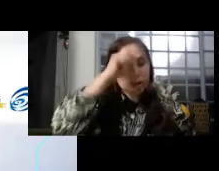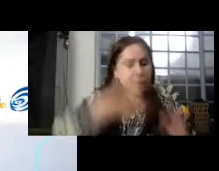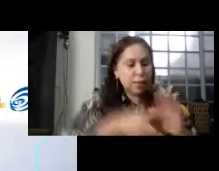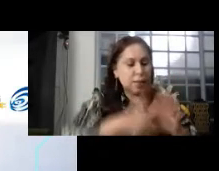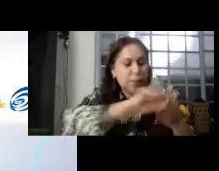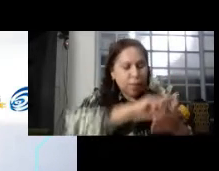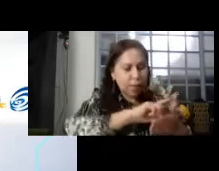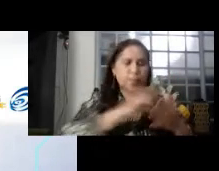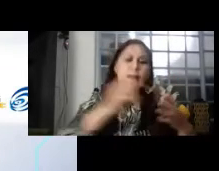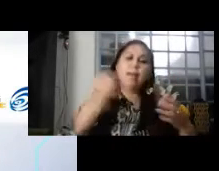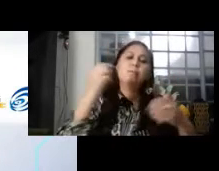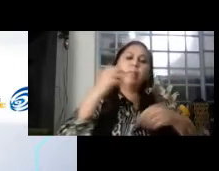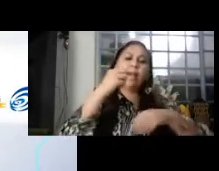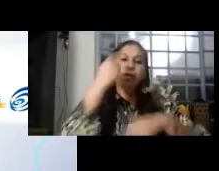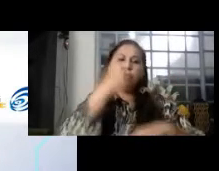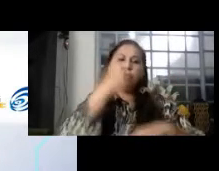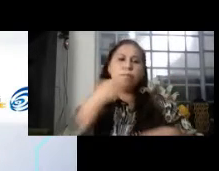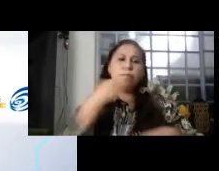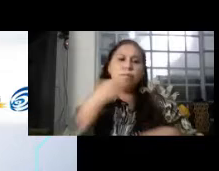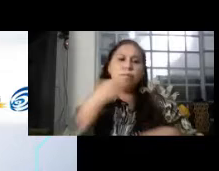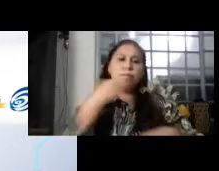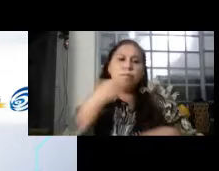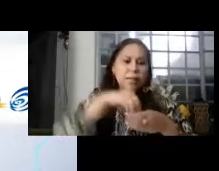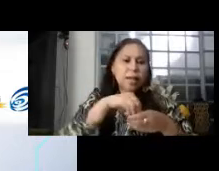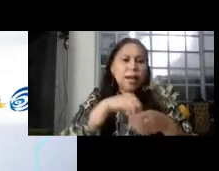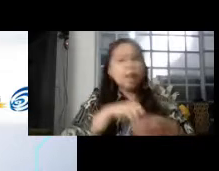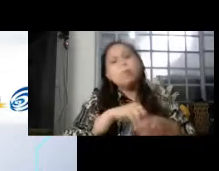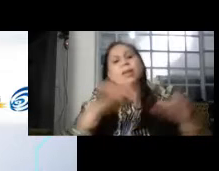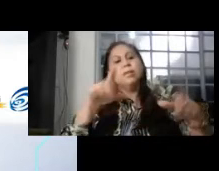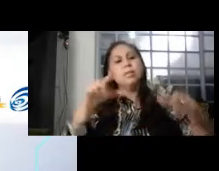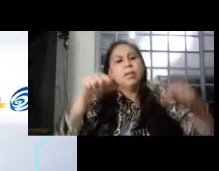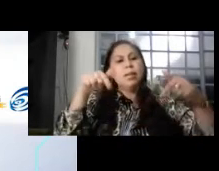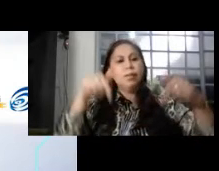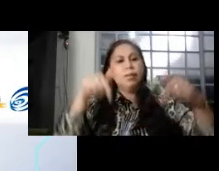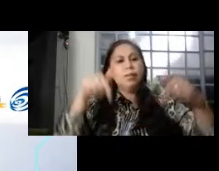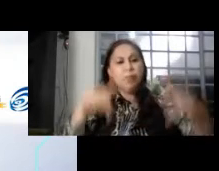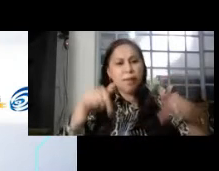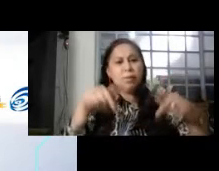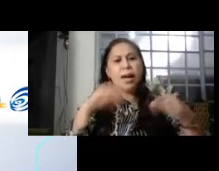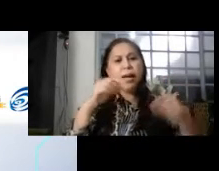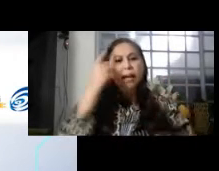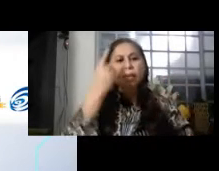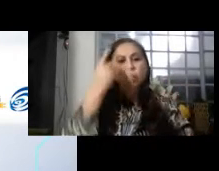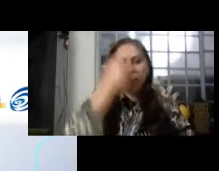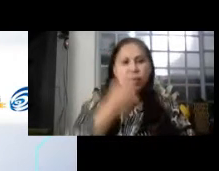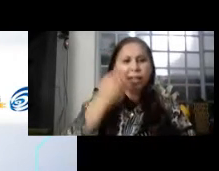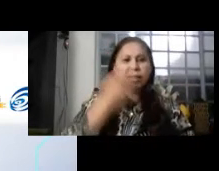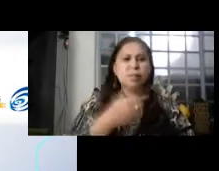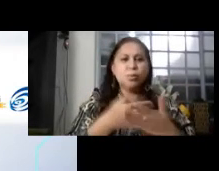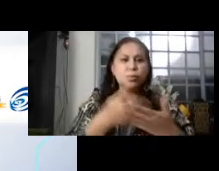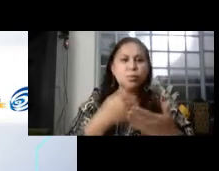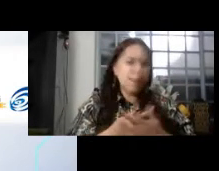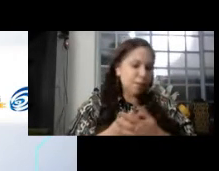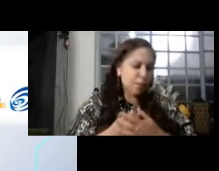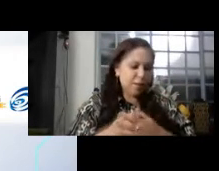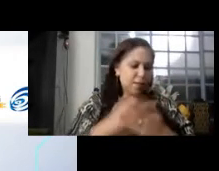já aprendeu antes. E a carga horária de vocês, dentro da carga horária do certificado, tá aquela 1 horinha de